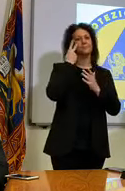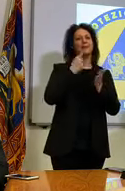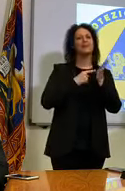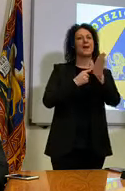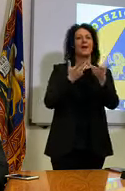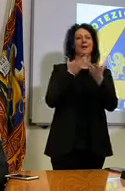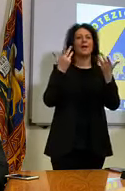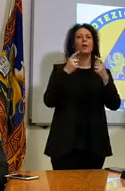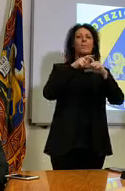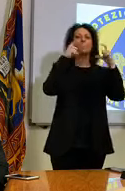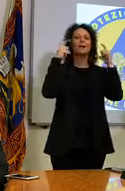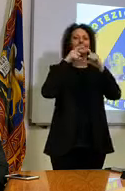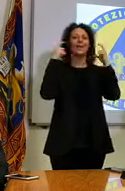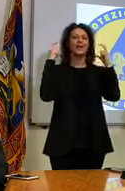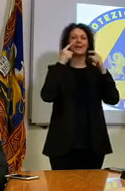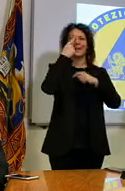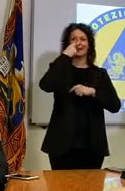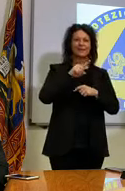mascherine.